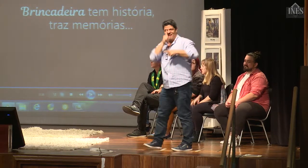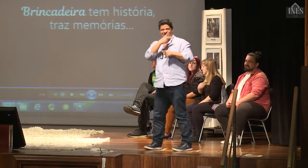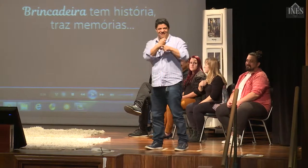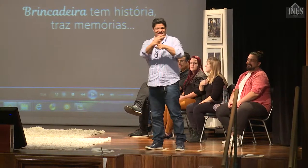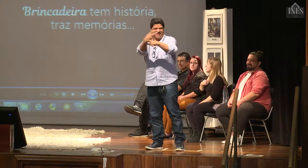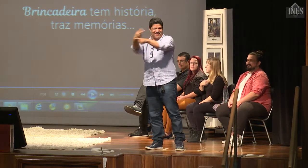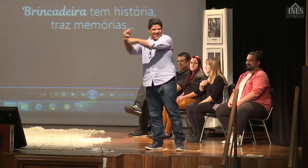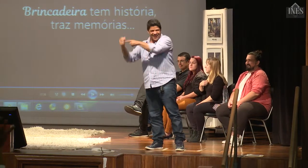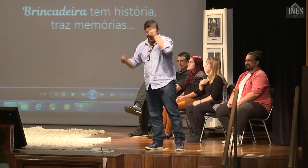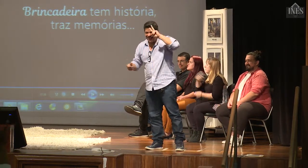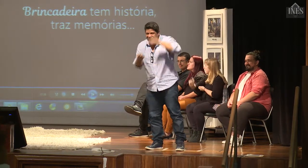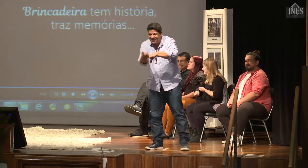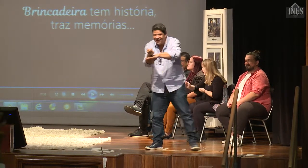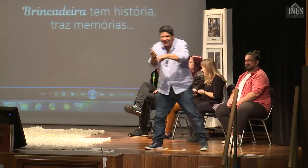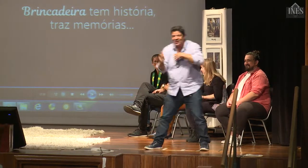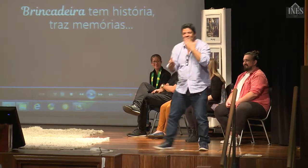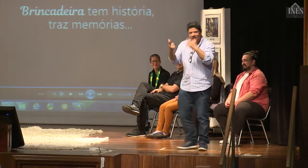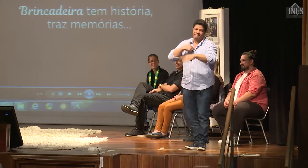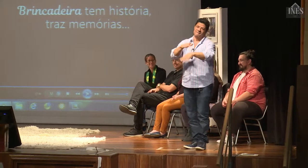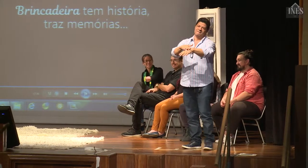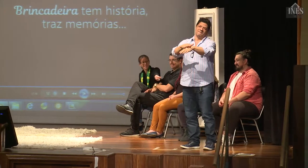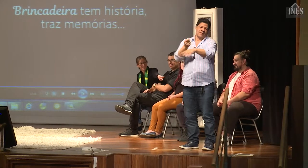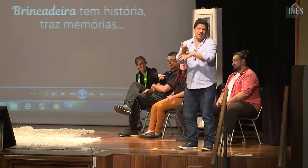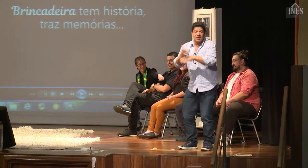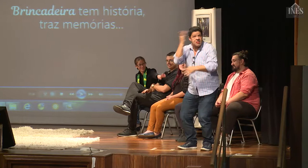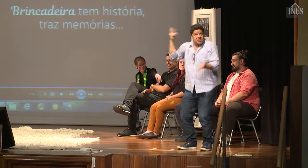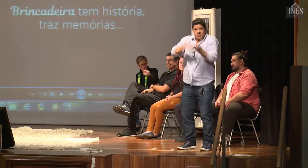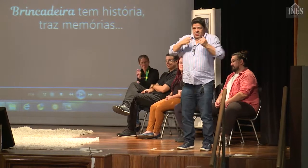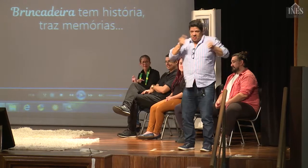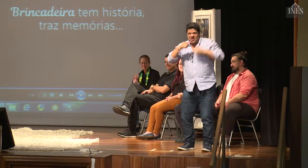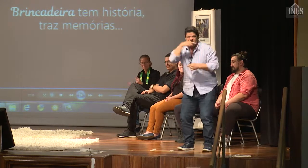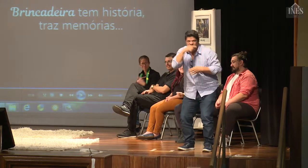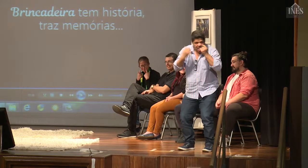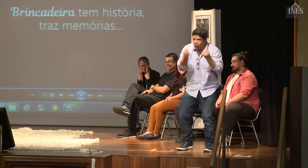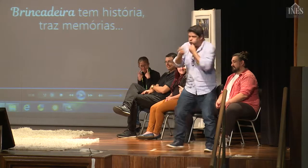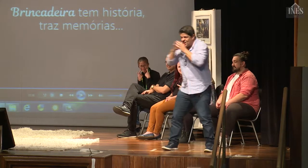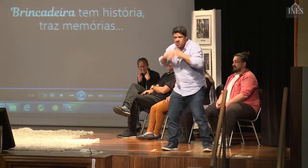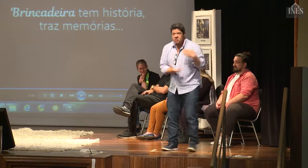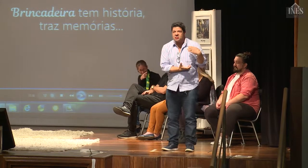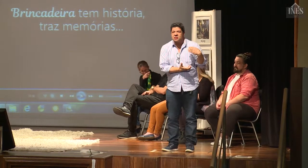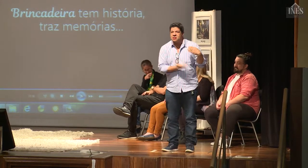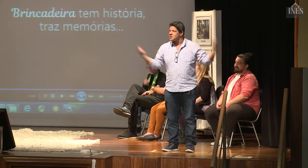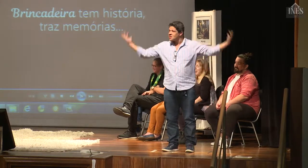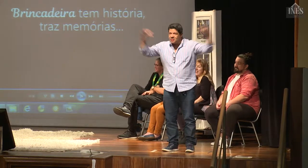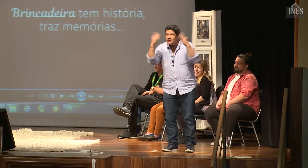Aí eu tinha muitas gudes, umas garrafas cheias de gude. Doente, adorava muito, tinha uma coleção de